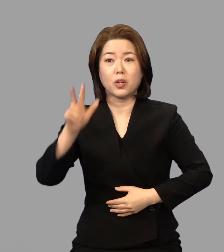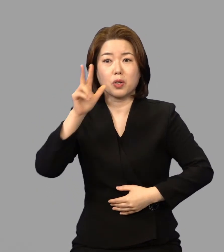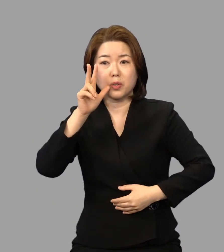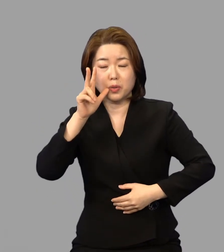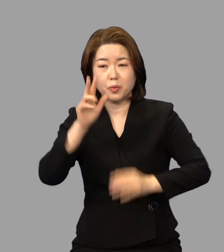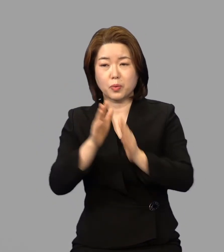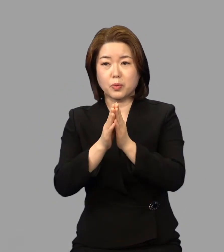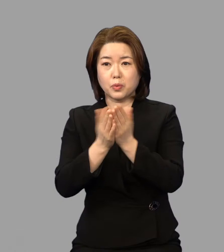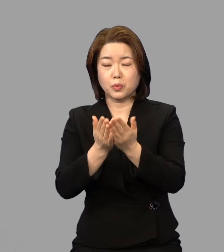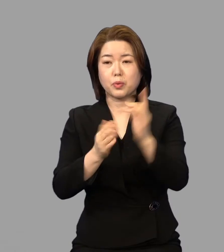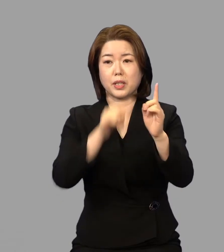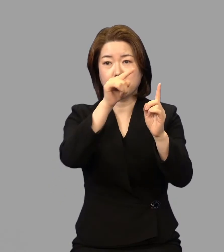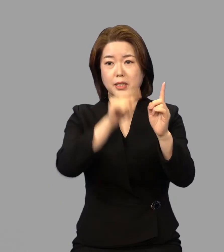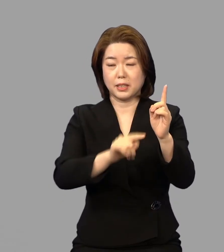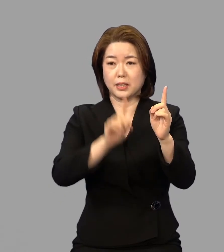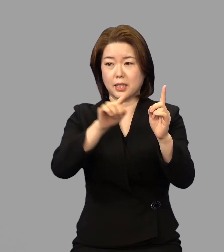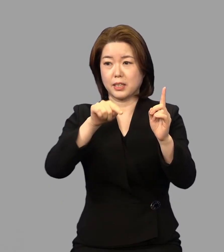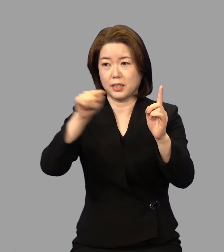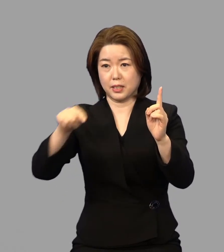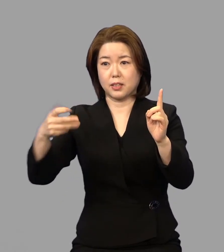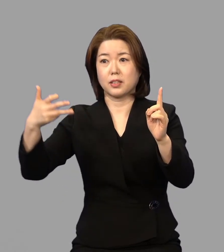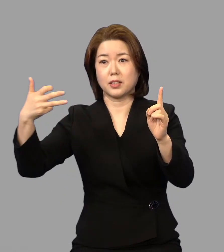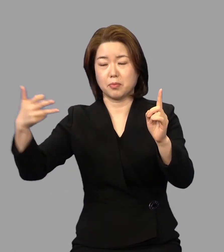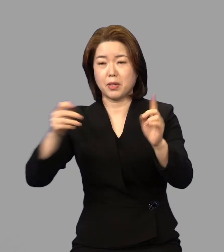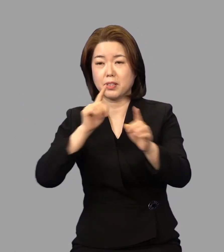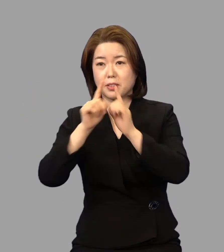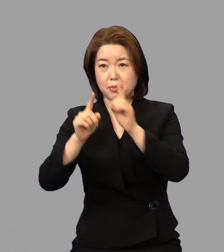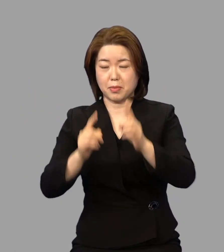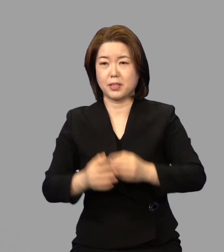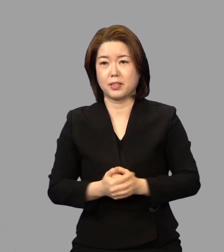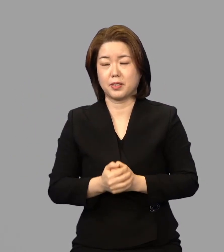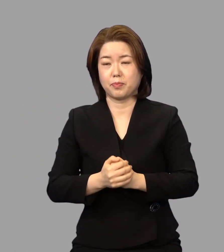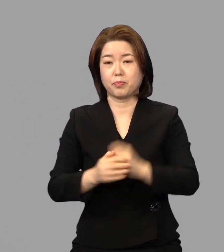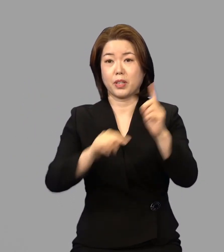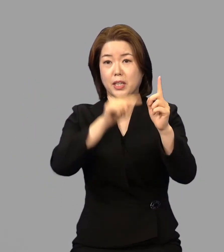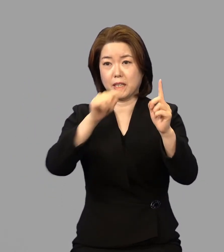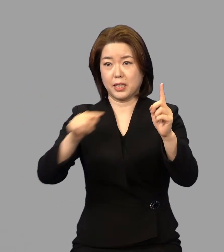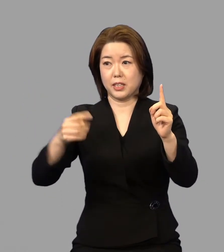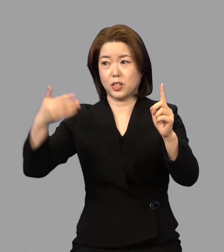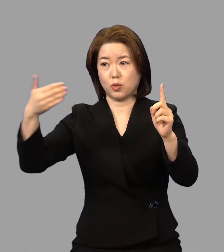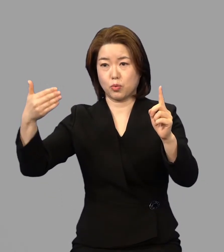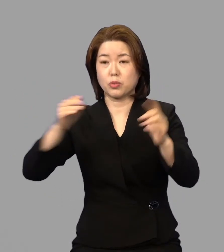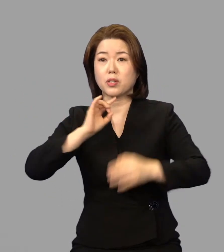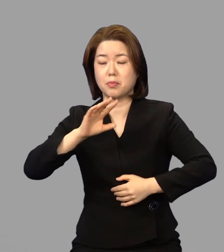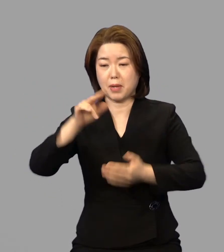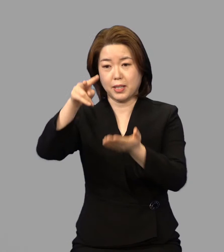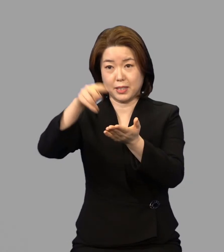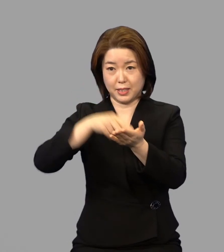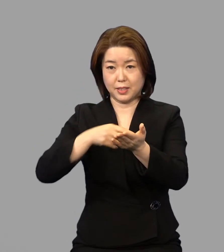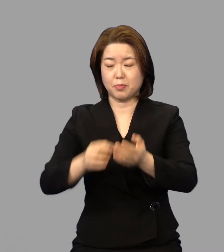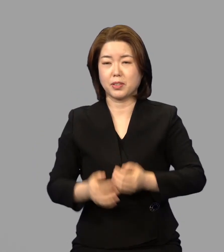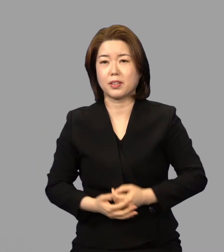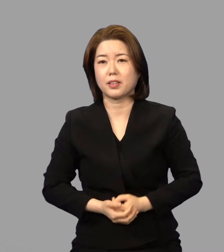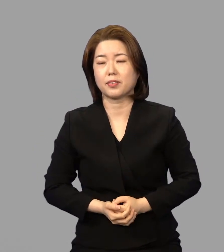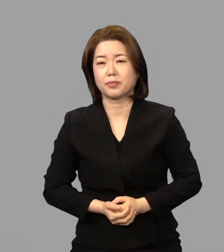1장 1절에서 18절까지의 말씀입니다. 봉독은 1절에서 9절까지